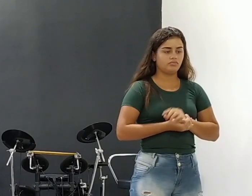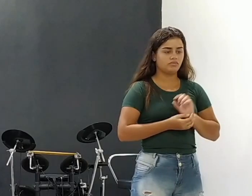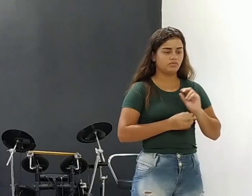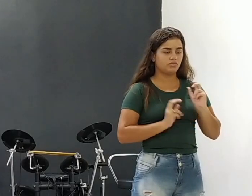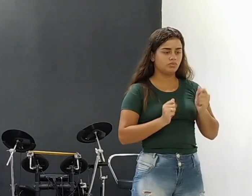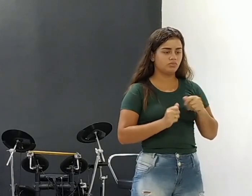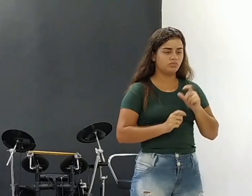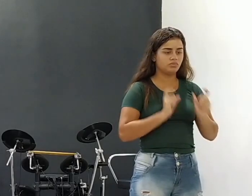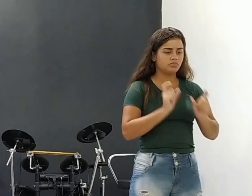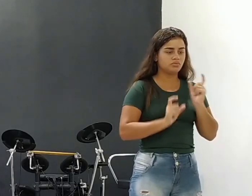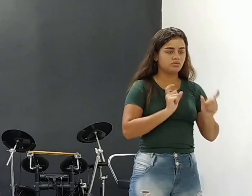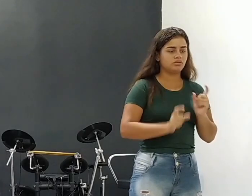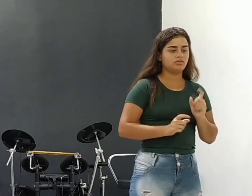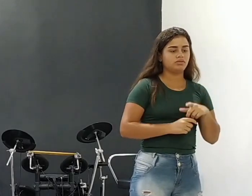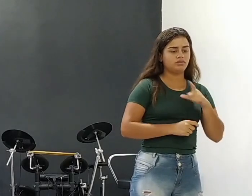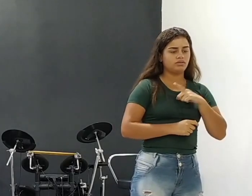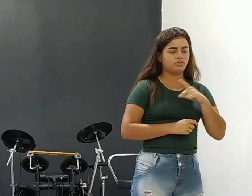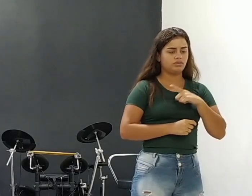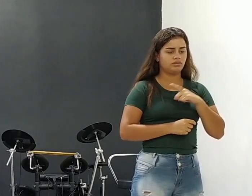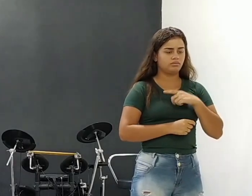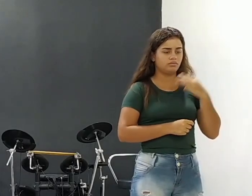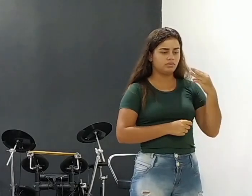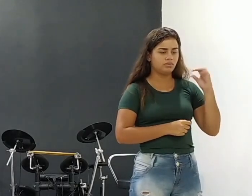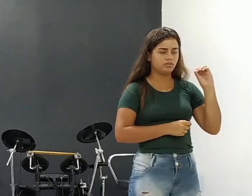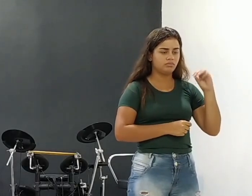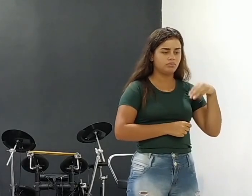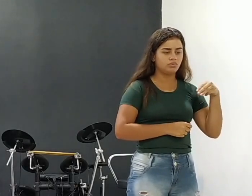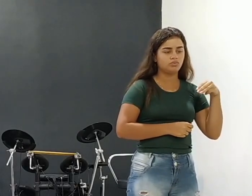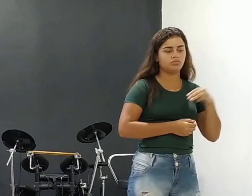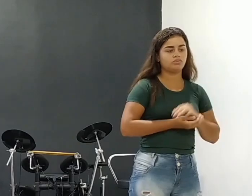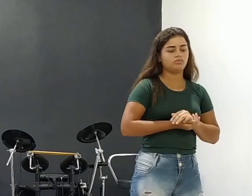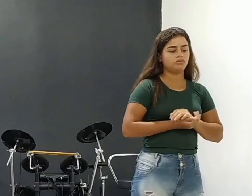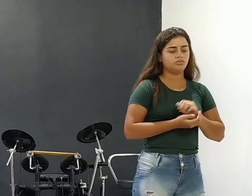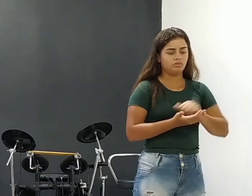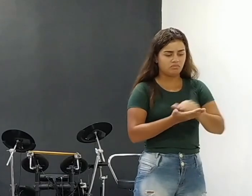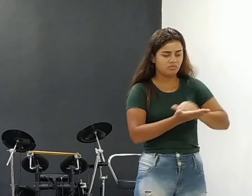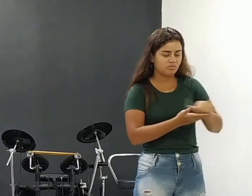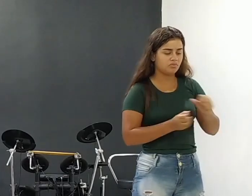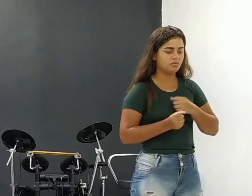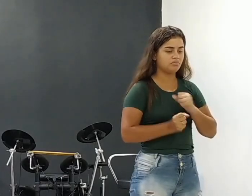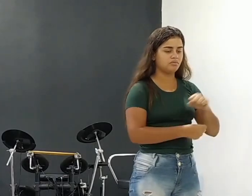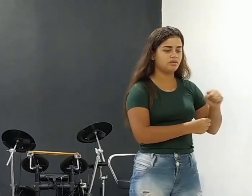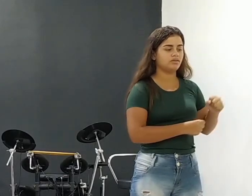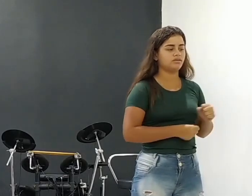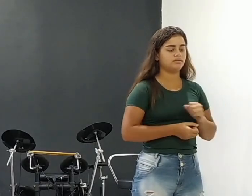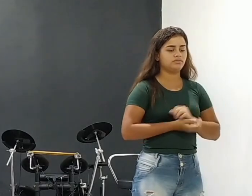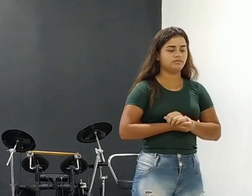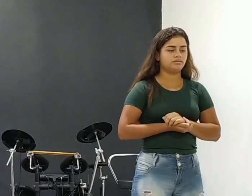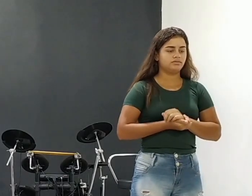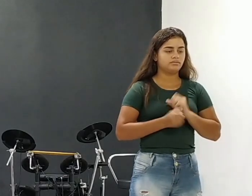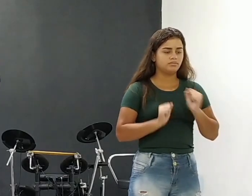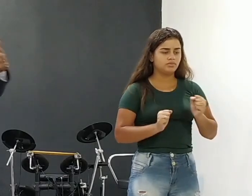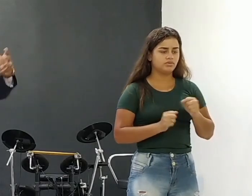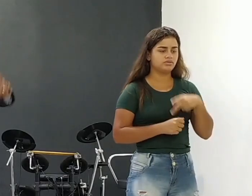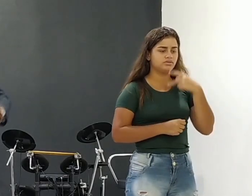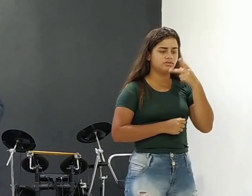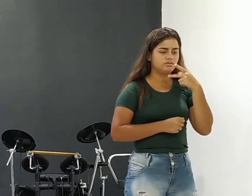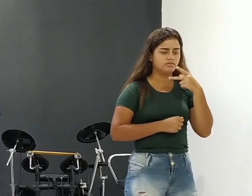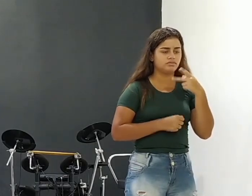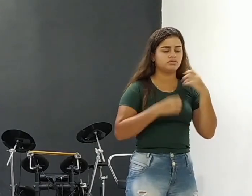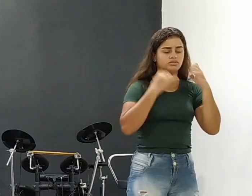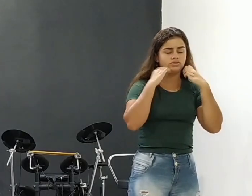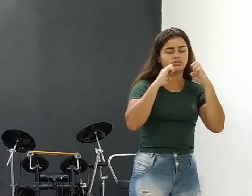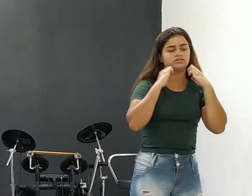Nem enquanto está ali lavando louça, lavando roupa, o irmão ali fazendo alguma coisa, você pode estar falando de Deus para a vida de